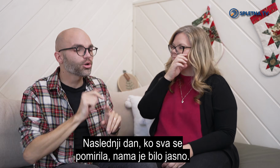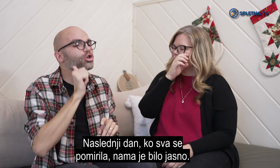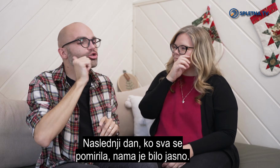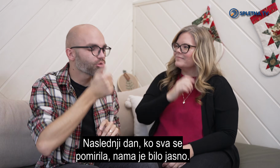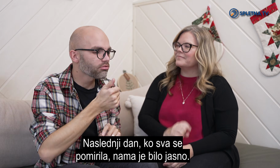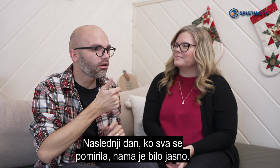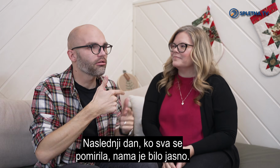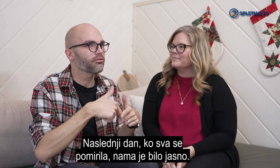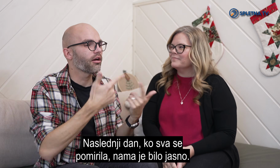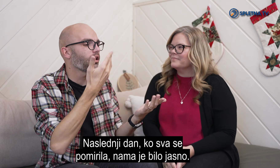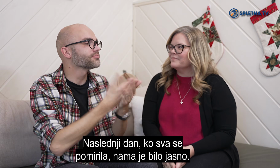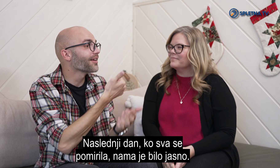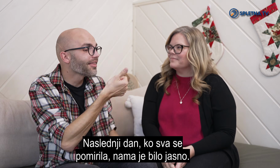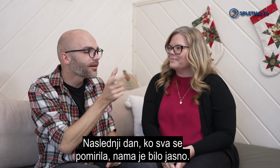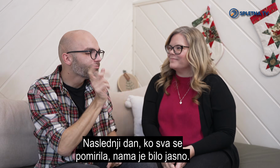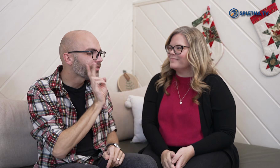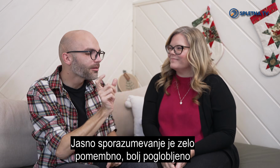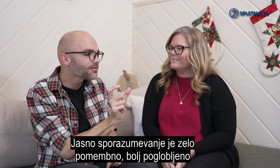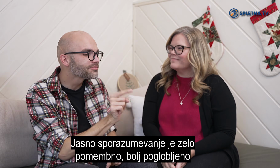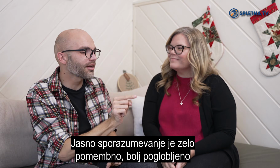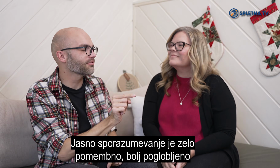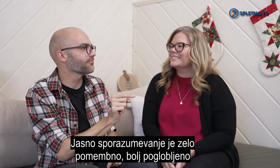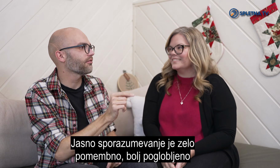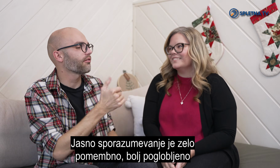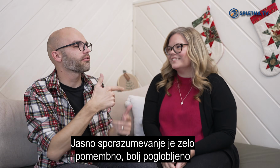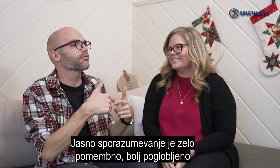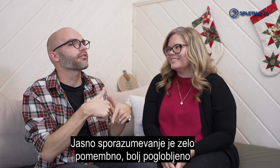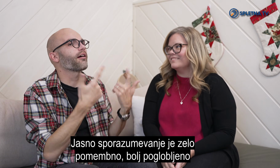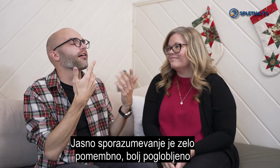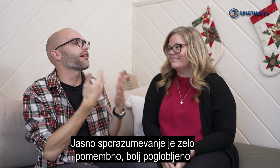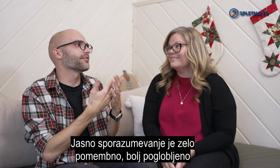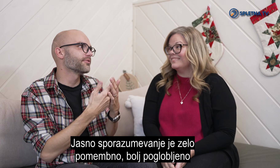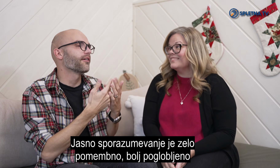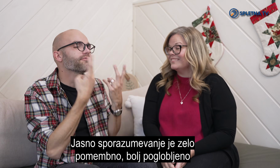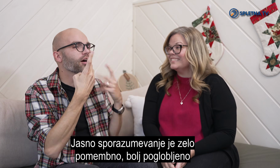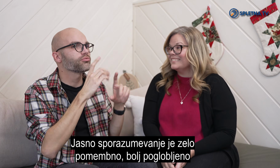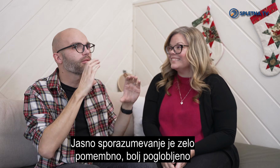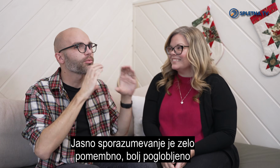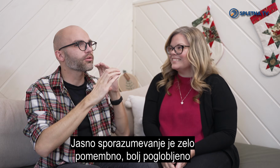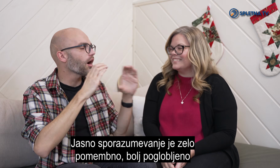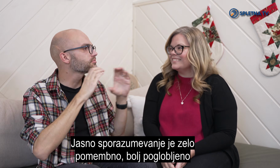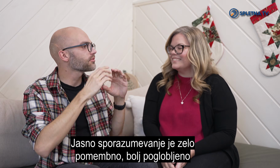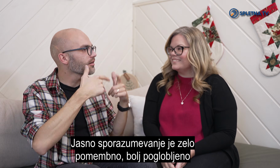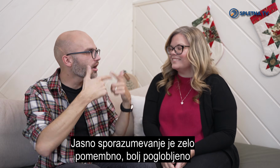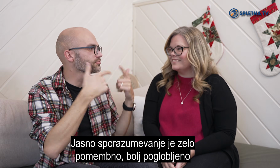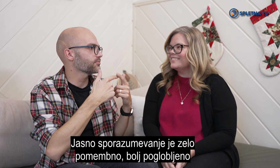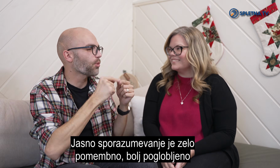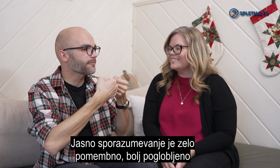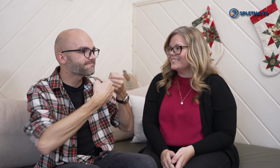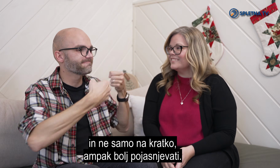pomirila, nama je bilo jasno. Jasno sporazumevanje je zelo pomembno, bolj poglobljeno in ne samo na kratko,